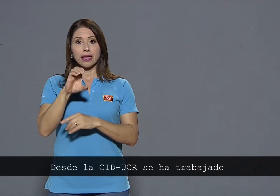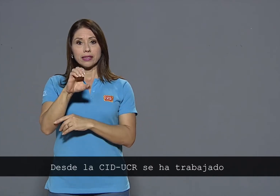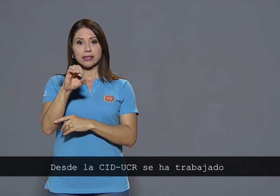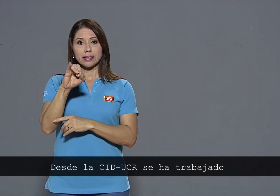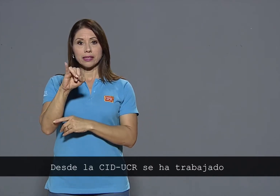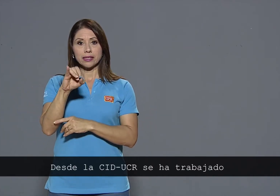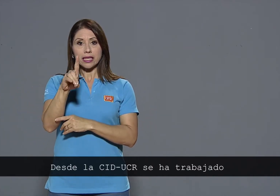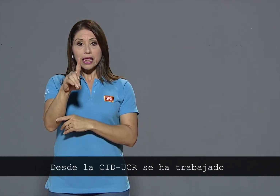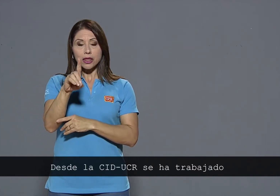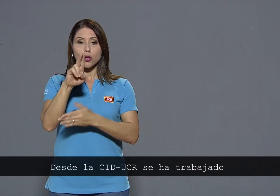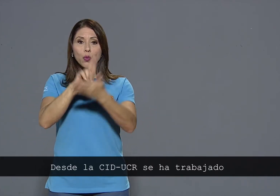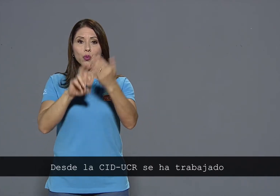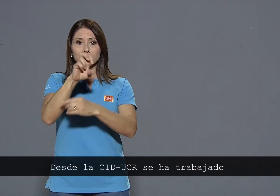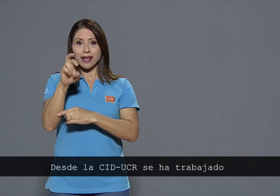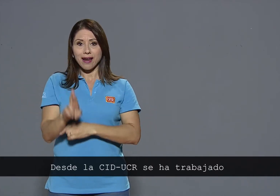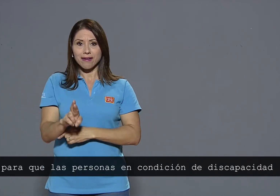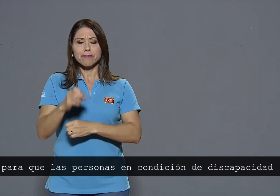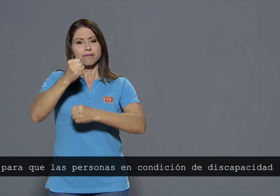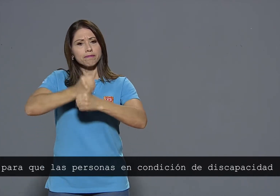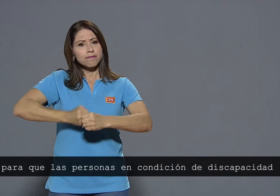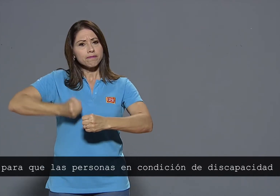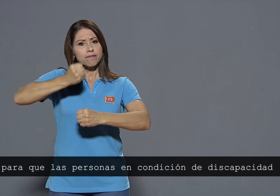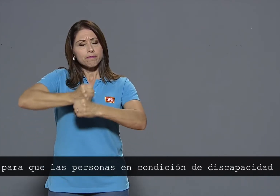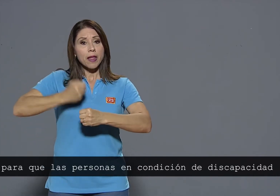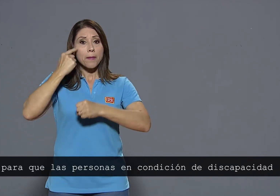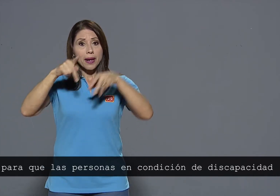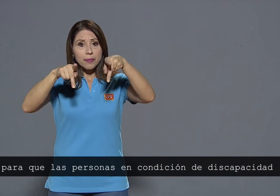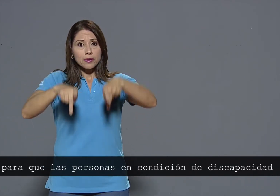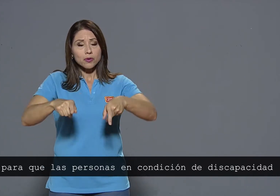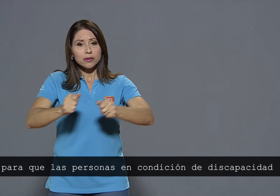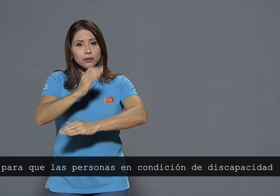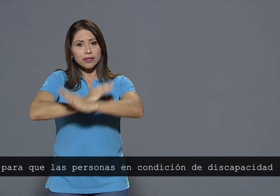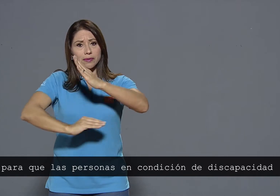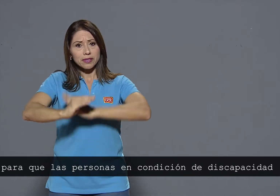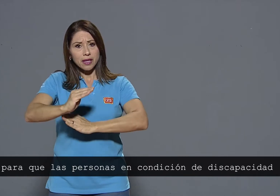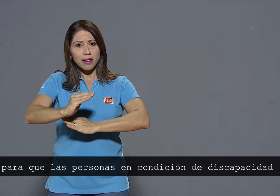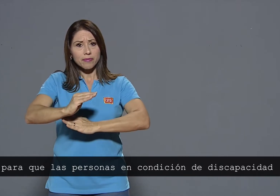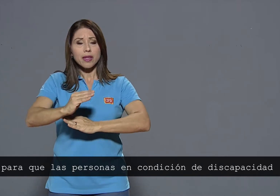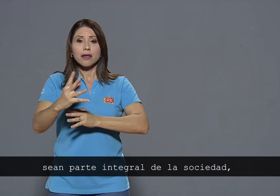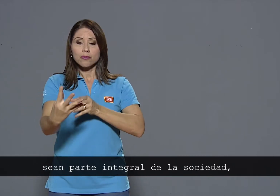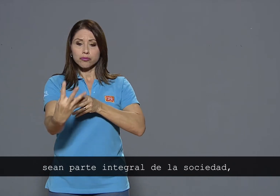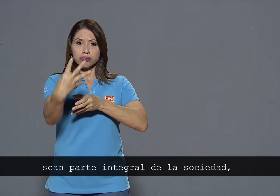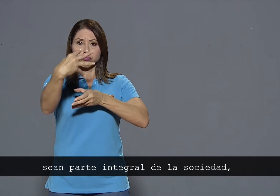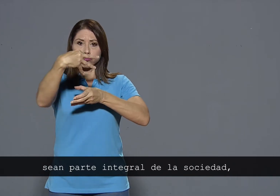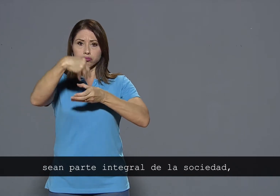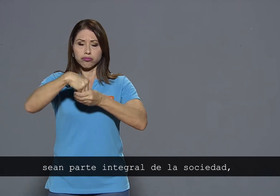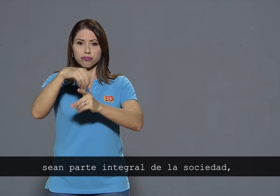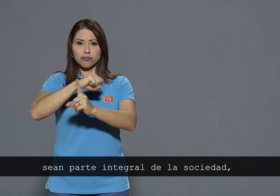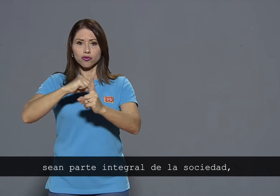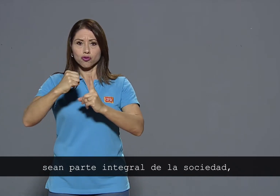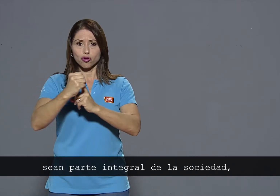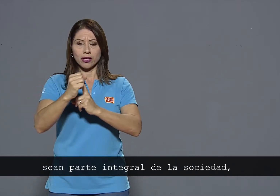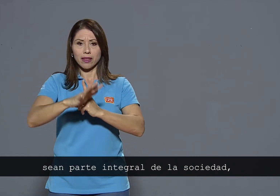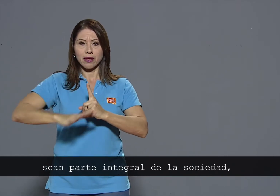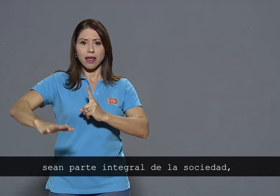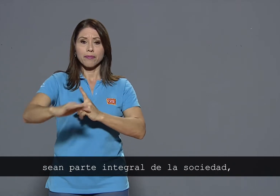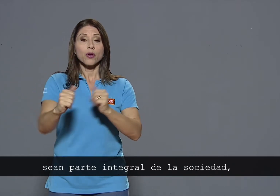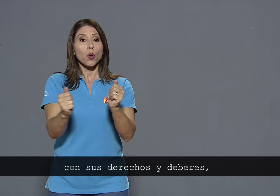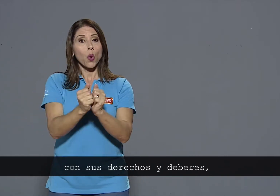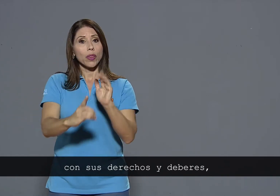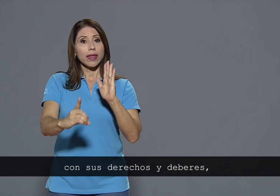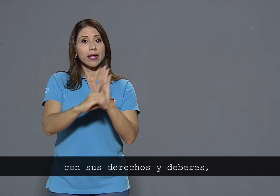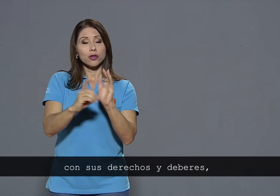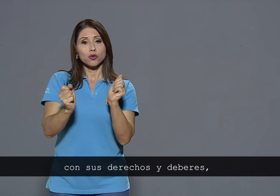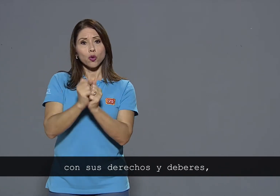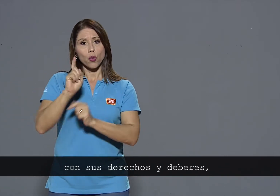Desde la CID-UCR se ha trabajado para que las personas en condición de discapacidad sean parte integral de la sociedad,